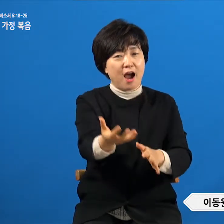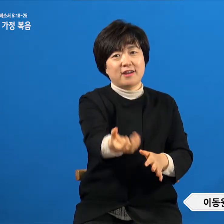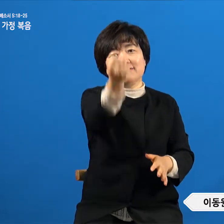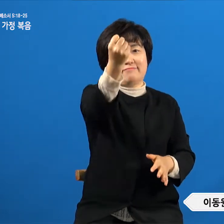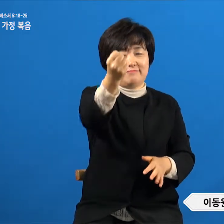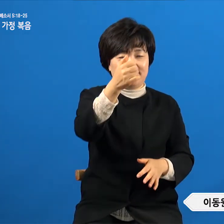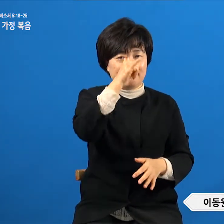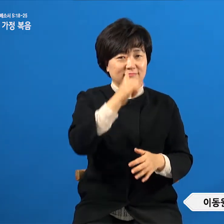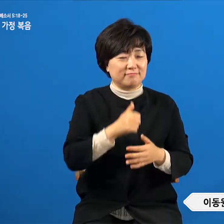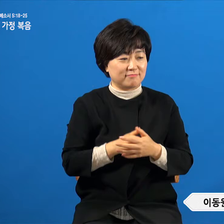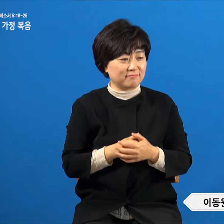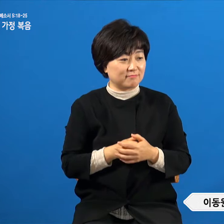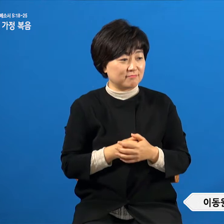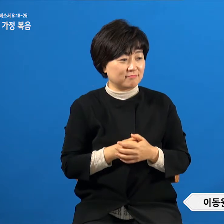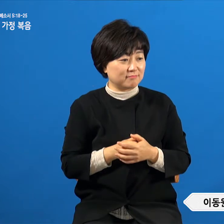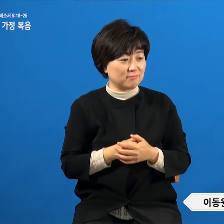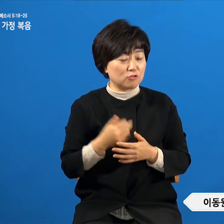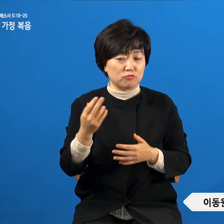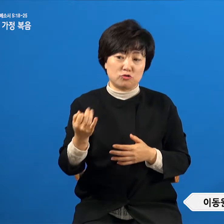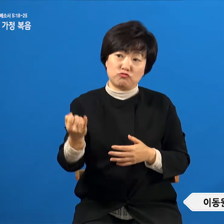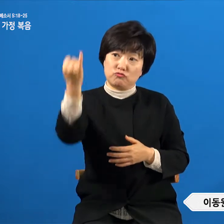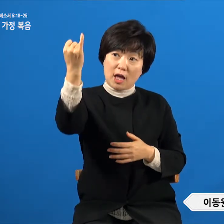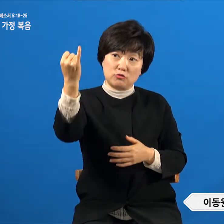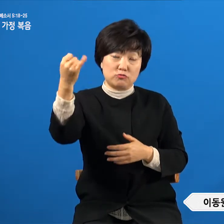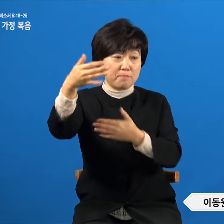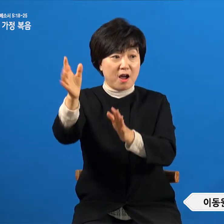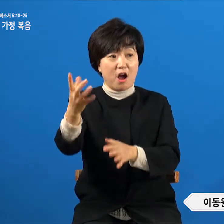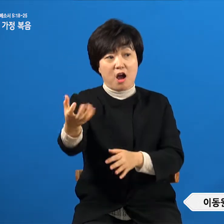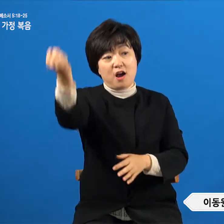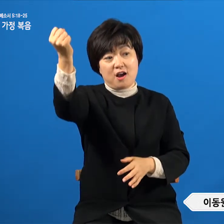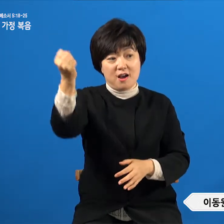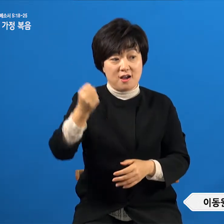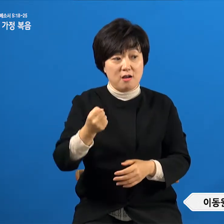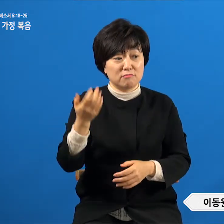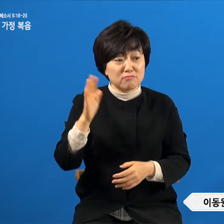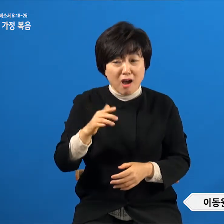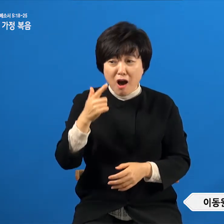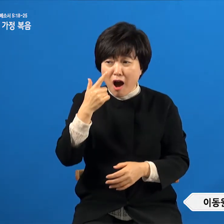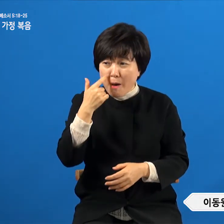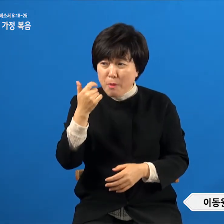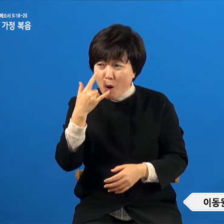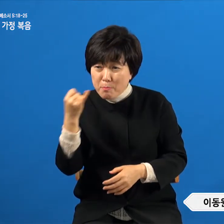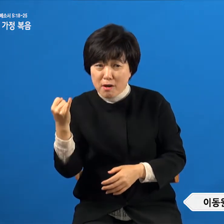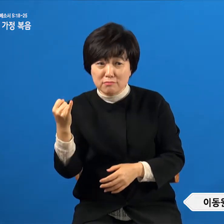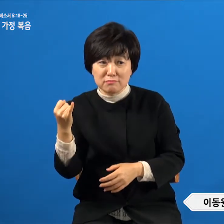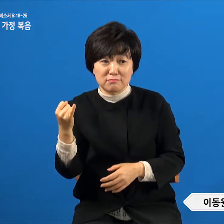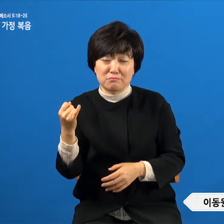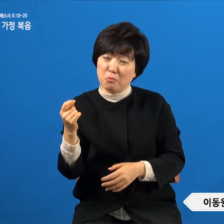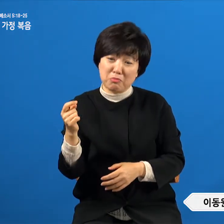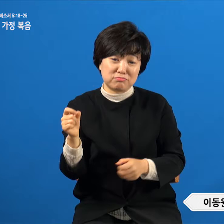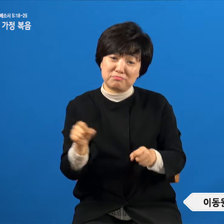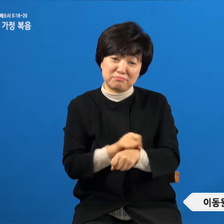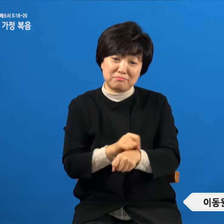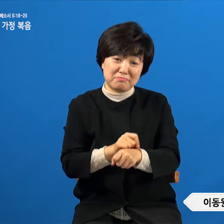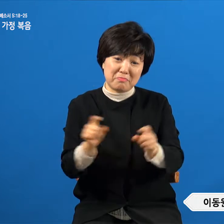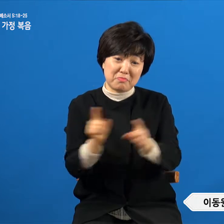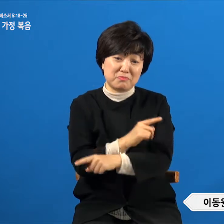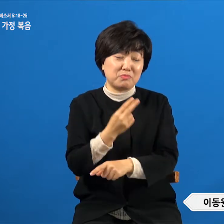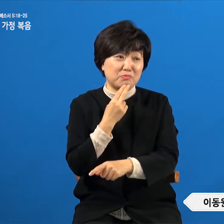형도 방 하나 써. 우리 누나도 방 하나 써. 그런데 우리 아빠 엄마는 좋아진 게 하나도